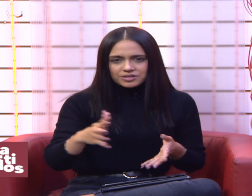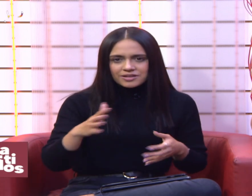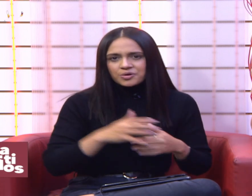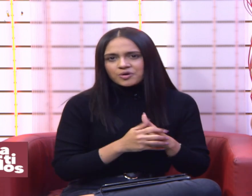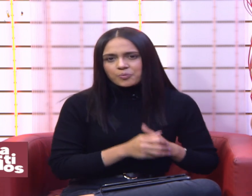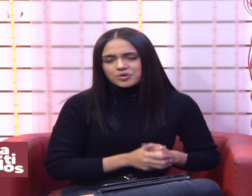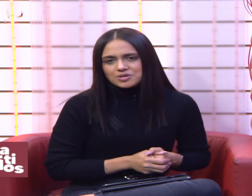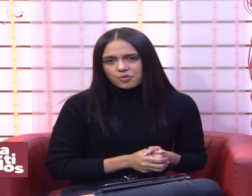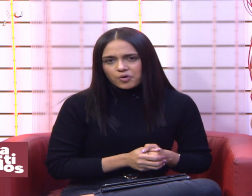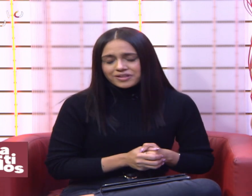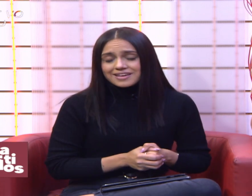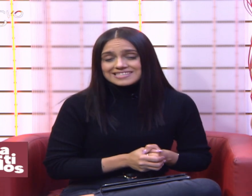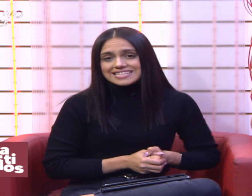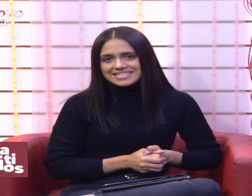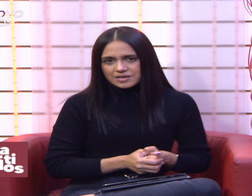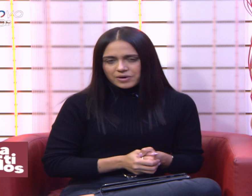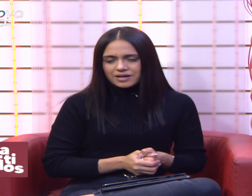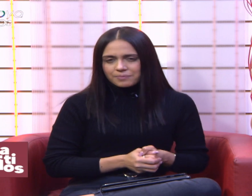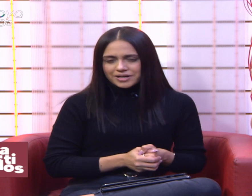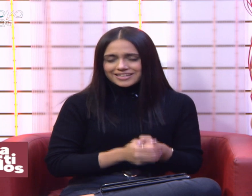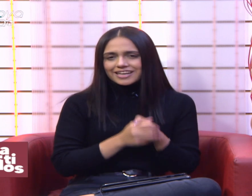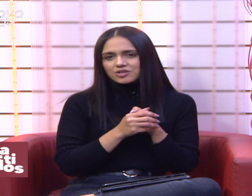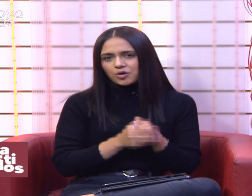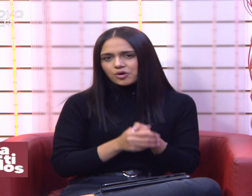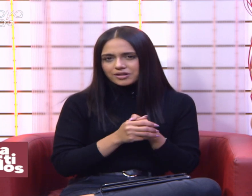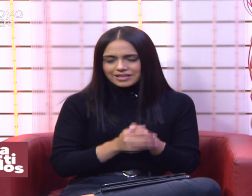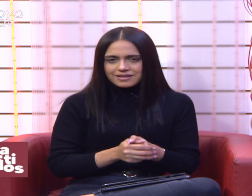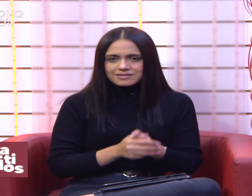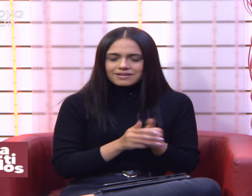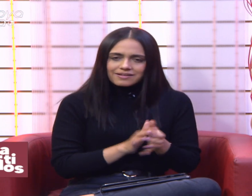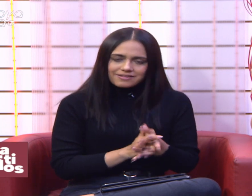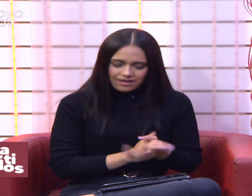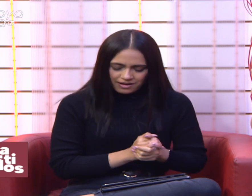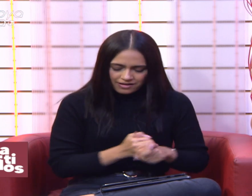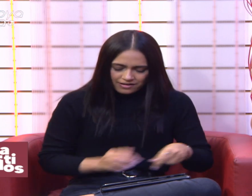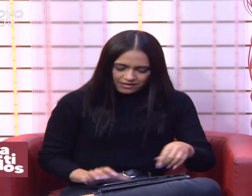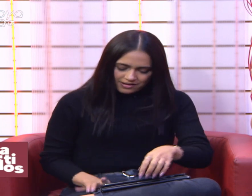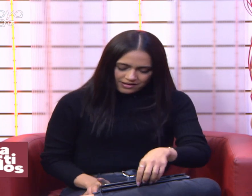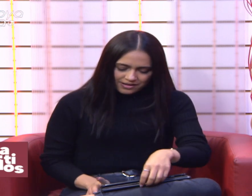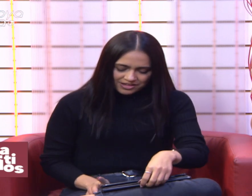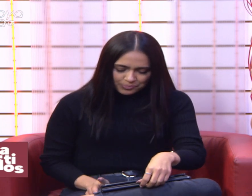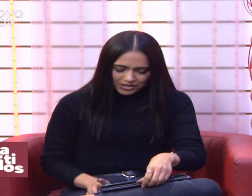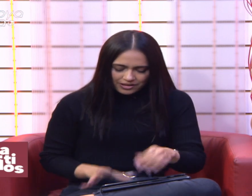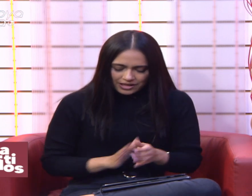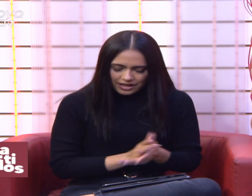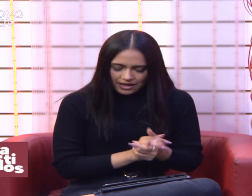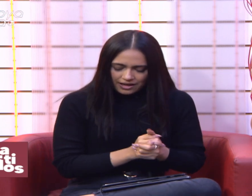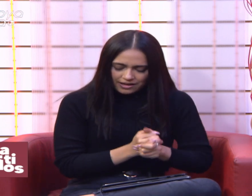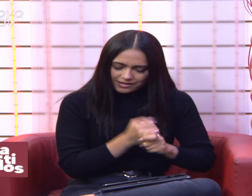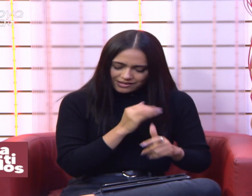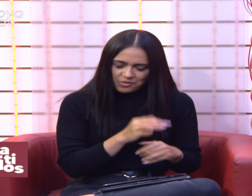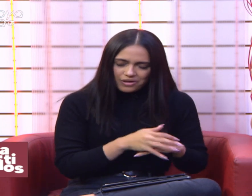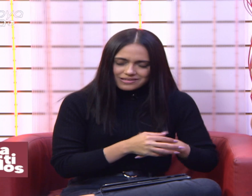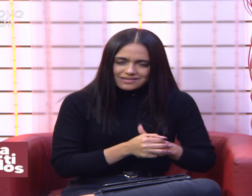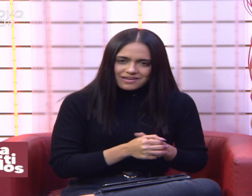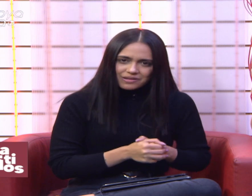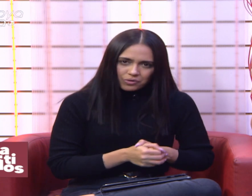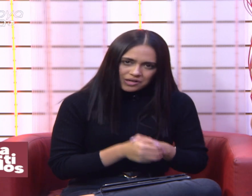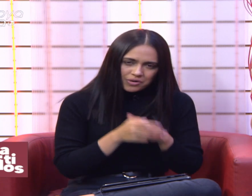en los próximos días y semanas. Para tener todos los detalles, llega quien es intérprete de la Lenguas de Señas de Bolivia, perteneciente